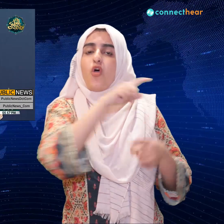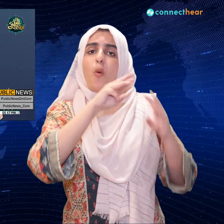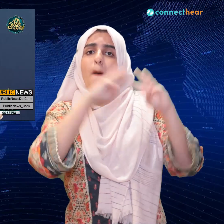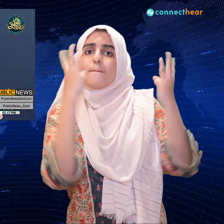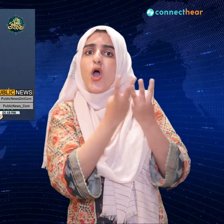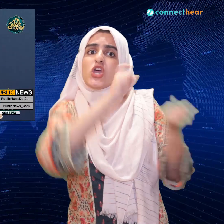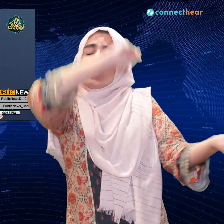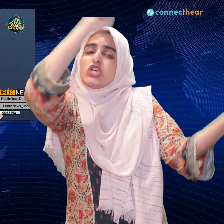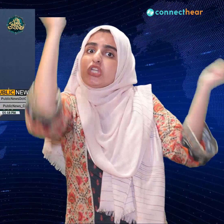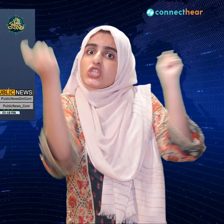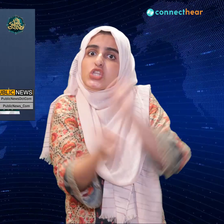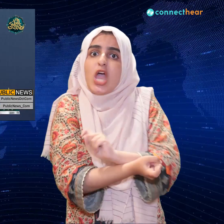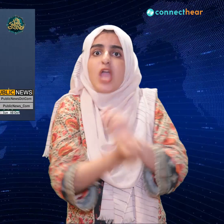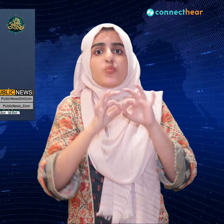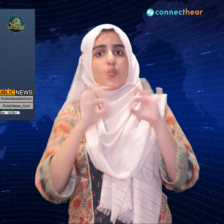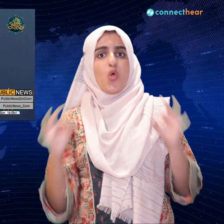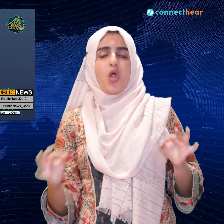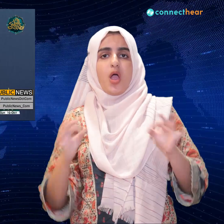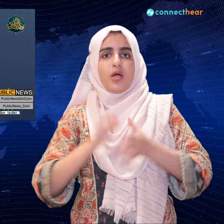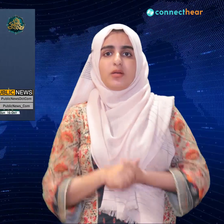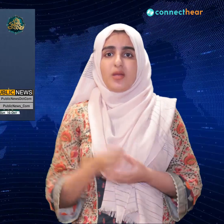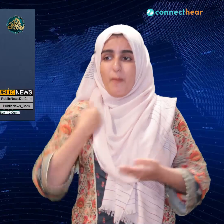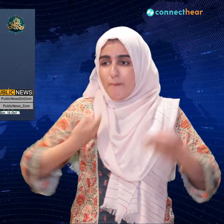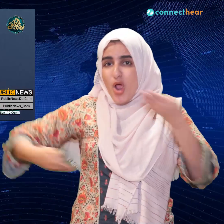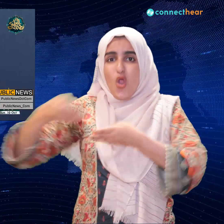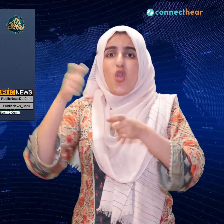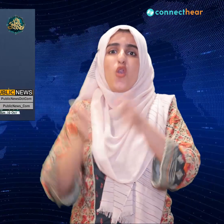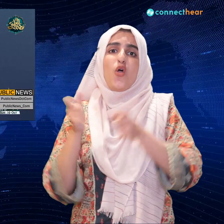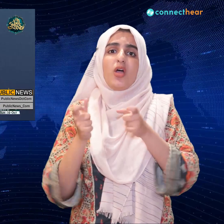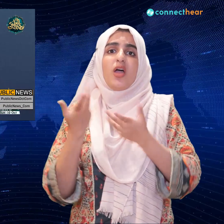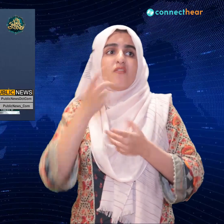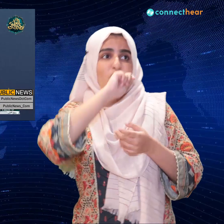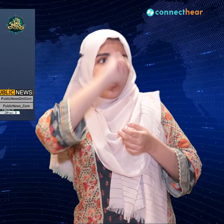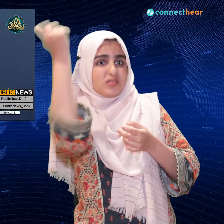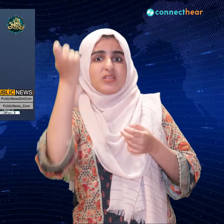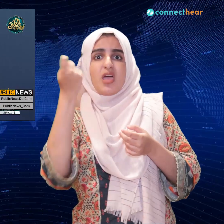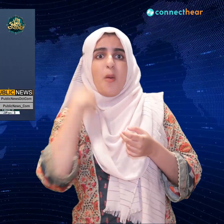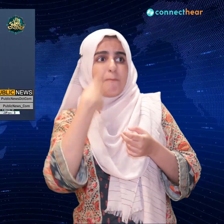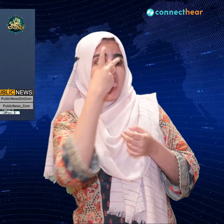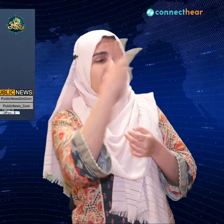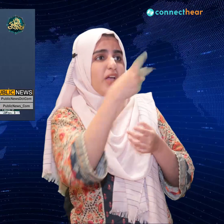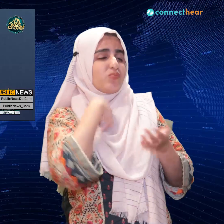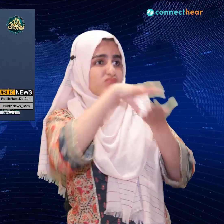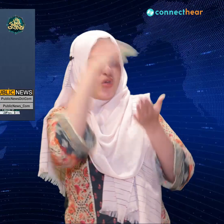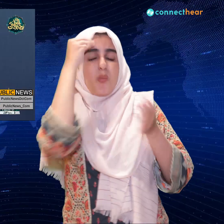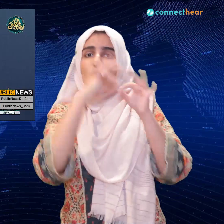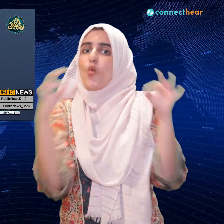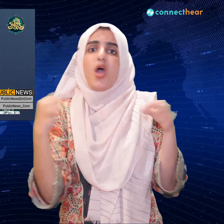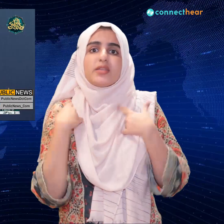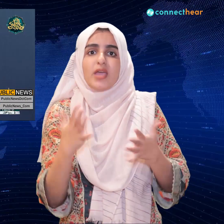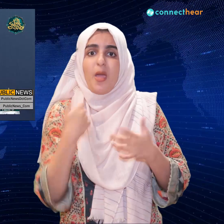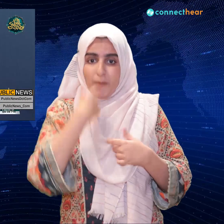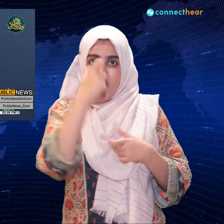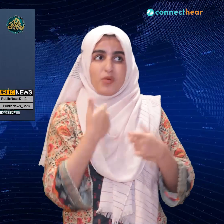تھا۔ تو میں اپنے یہ جو لوگ ہیں یہاں، کیونکہ یہ مغربی معاشرے کو جانتے نہیں ہیں، میں وہ آدمی ہوں جو